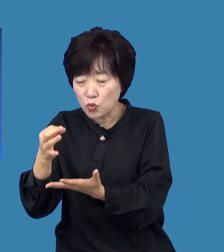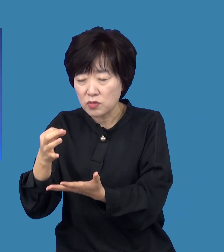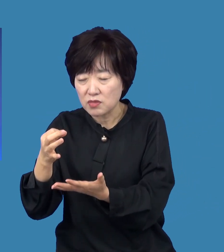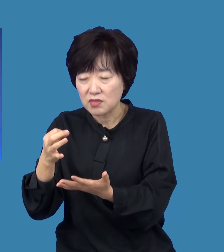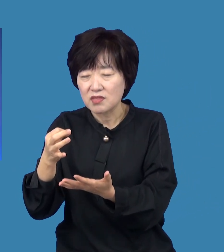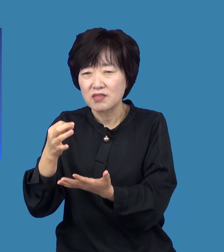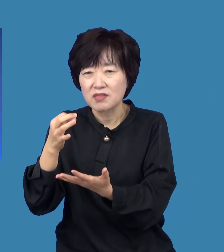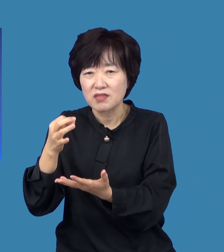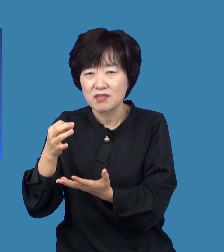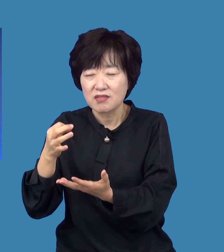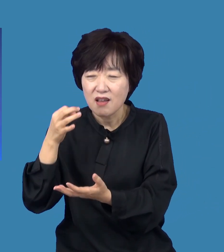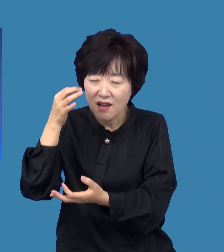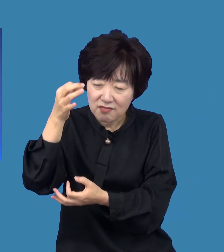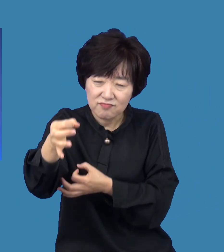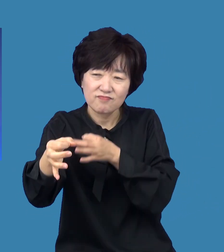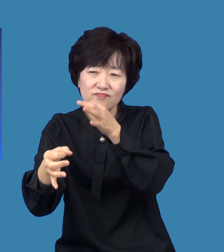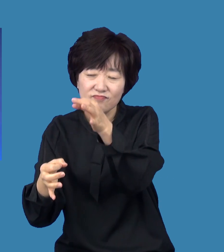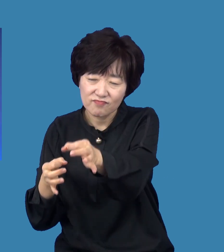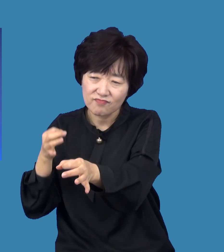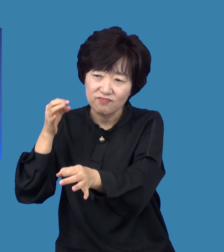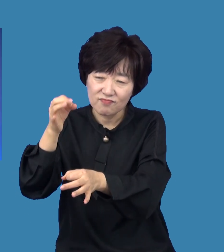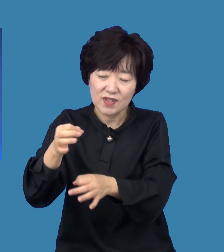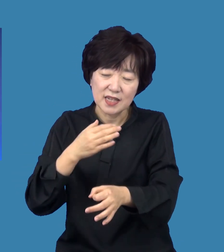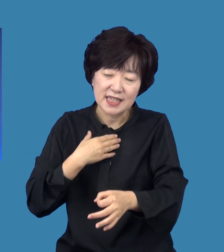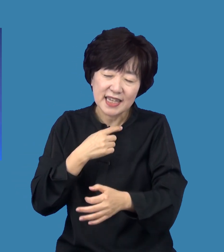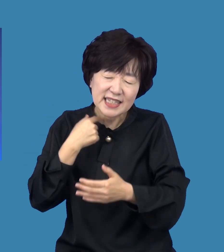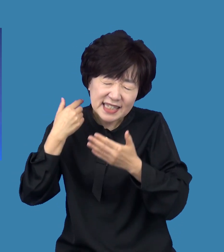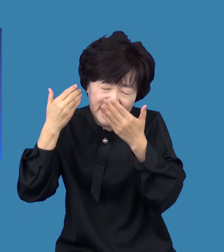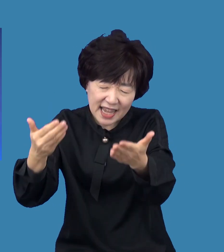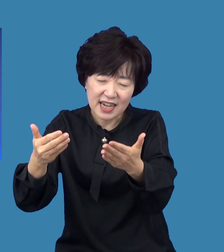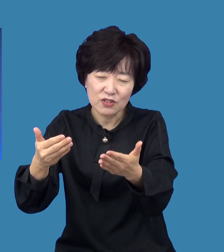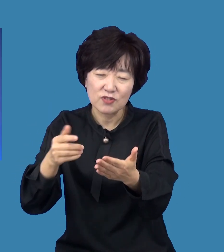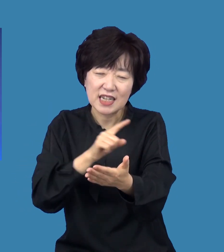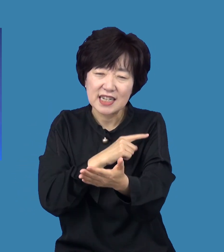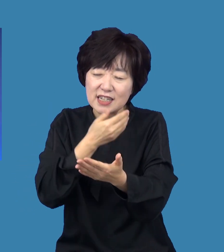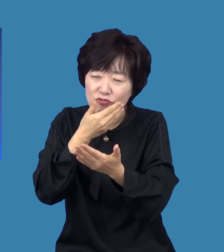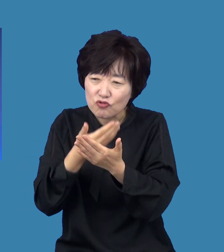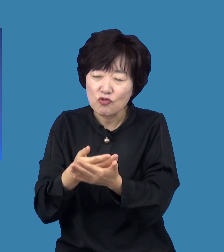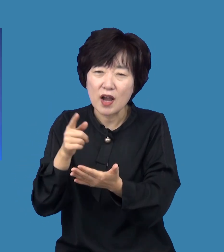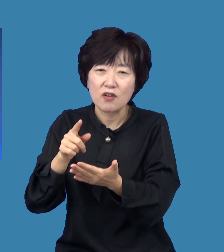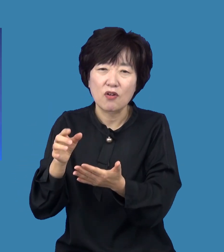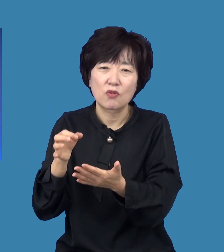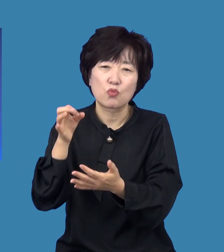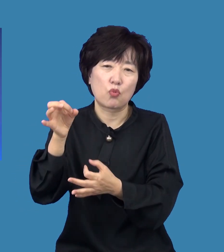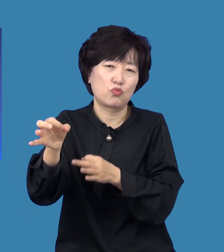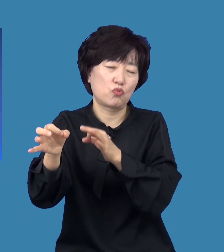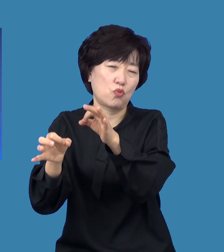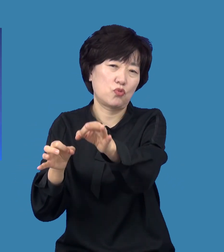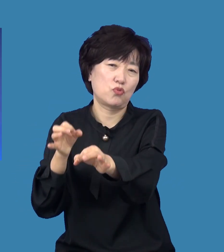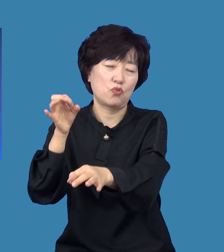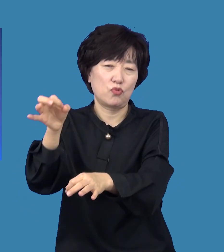나서 사람이 희생할 수 있는 제일 큰 게 뭔가 보세요. 돈이야, 돈.